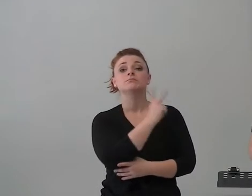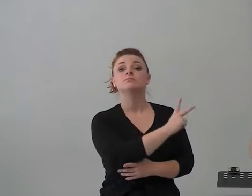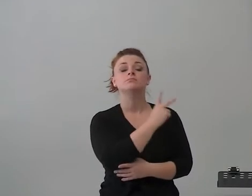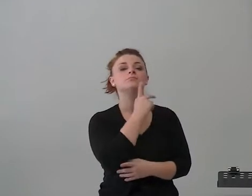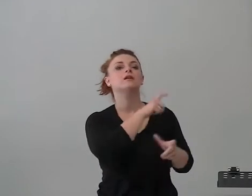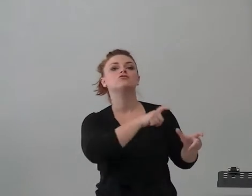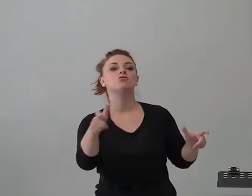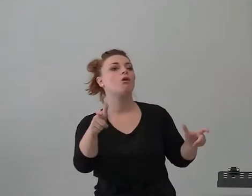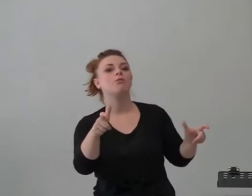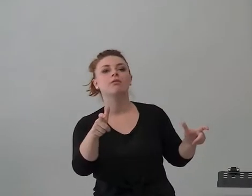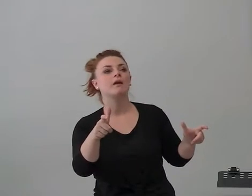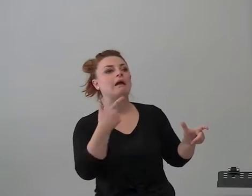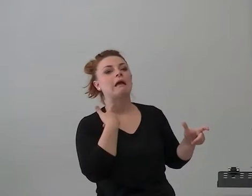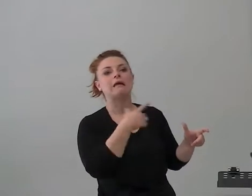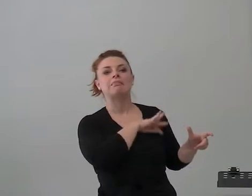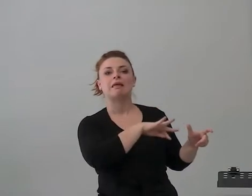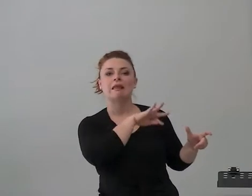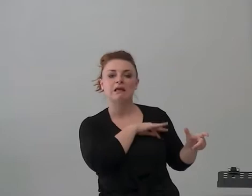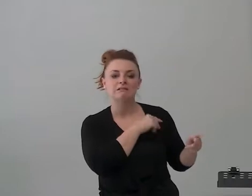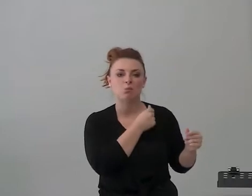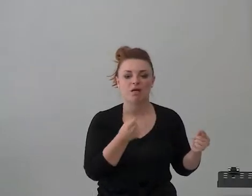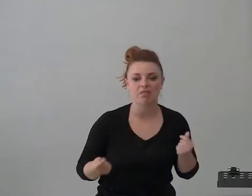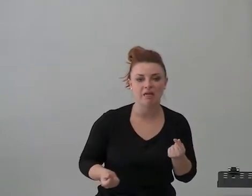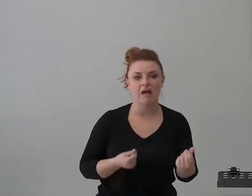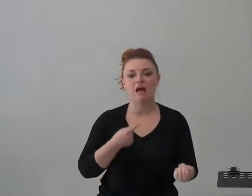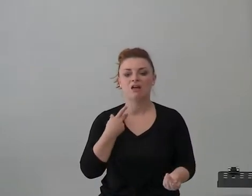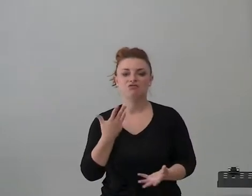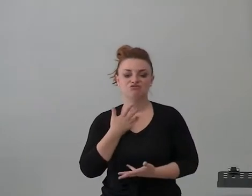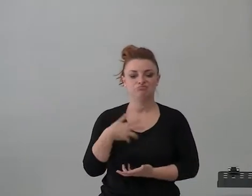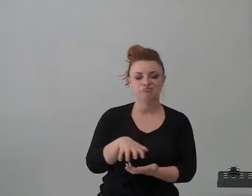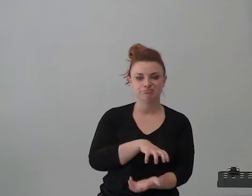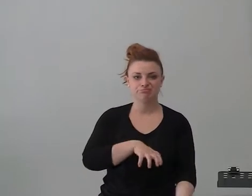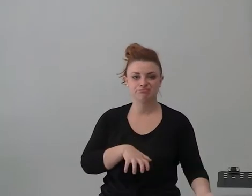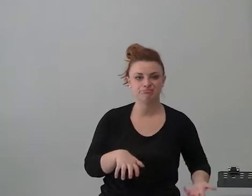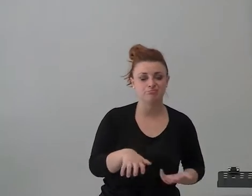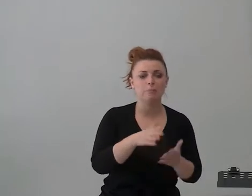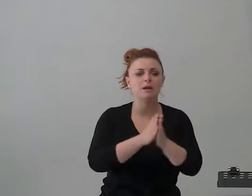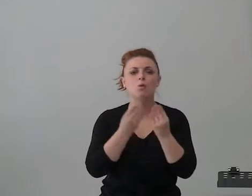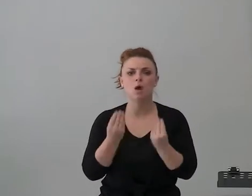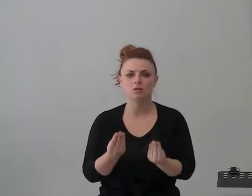Volevano fare i soldi, avevano dei rituali. Quanto pregavano?